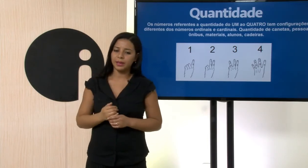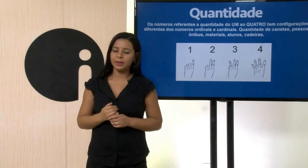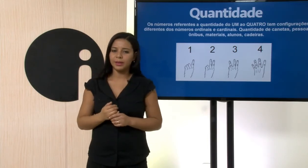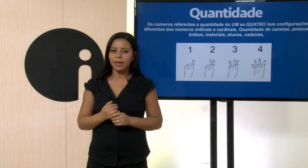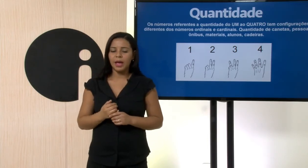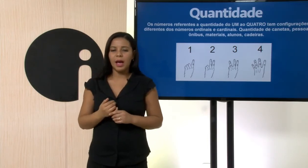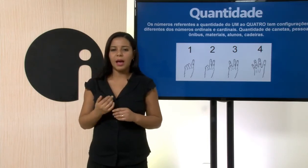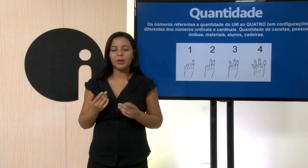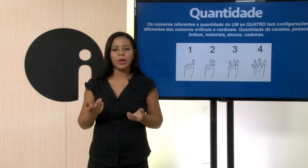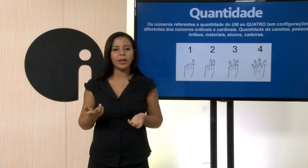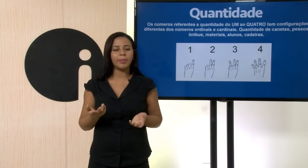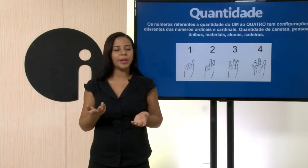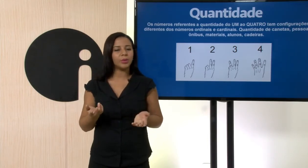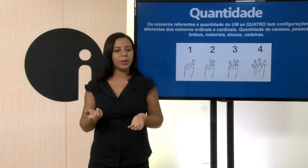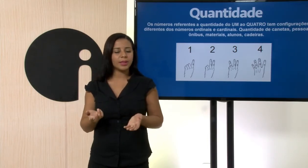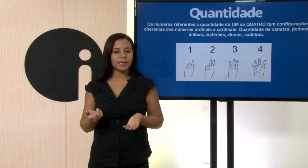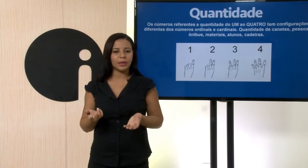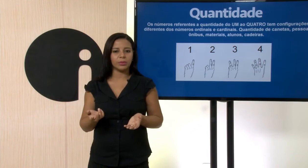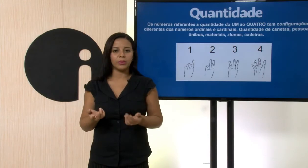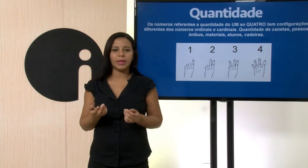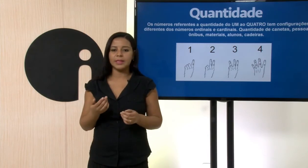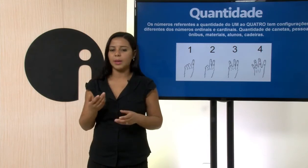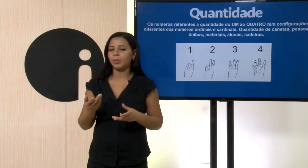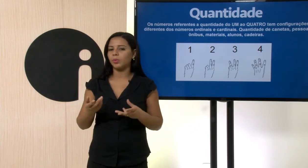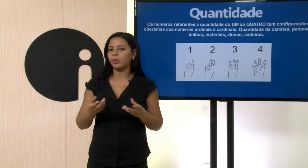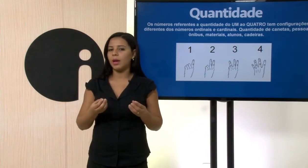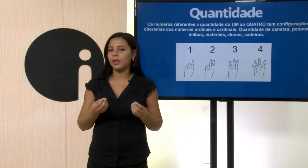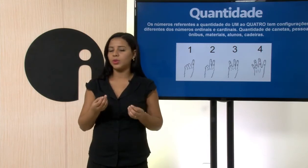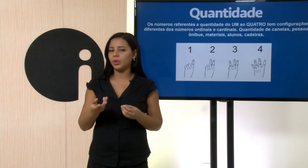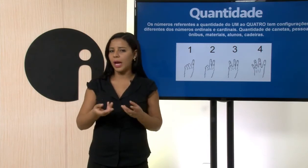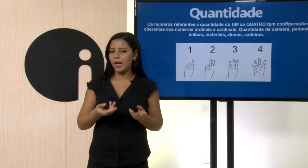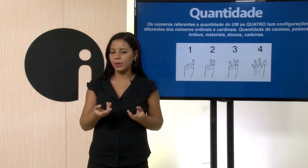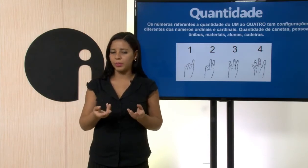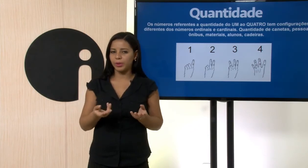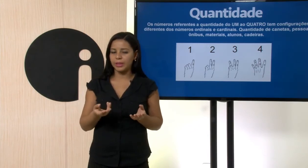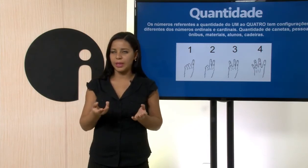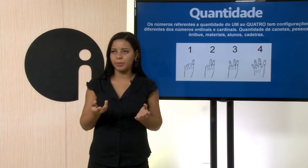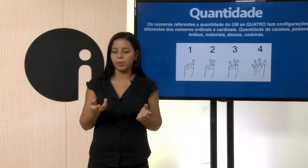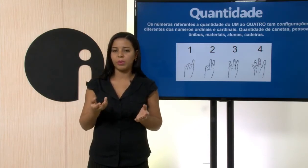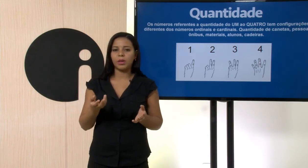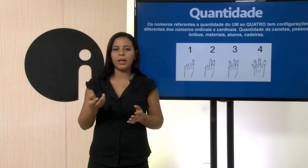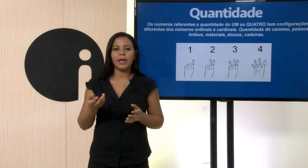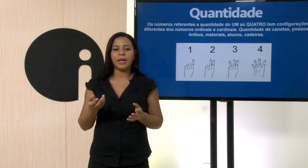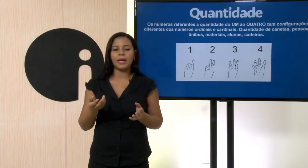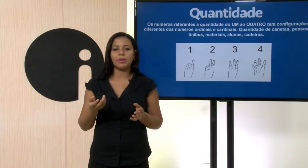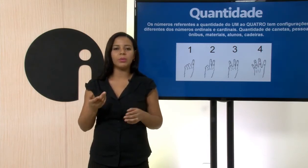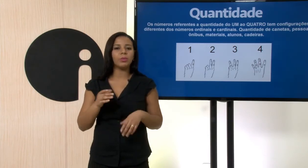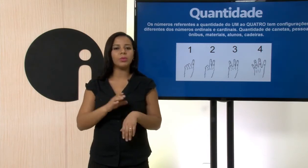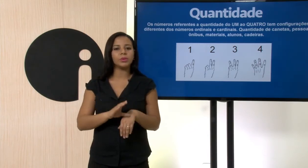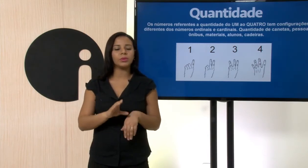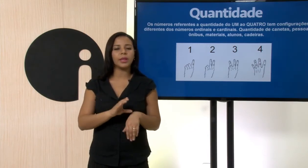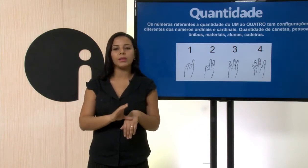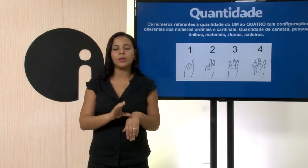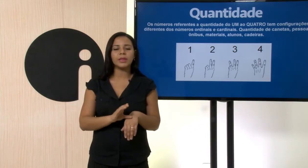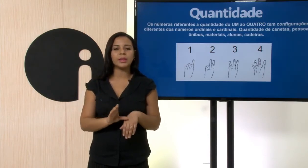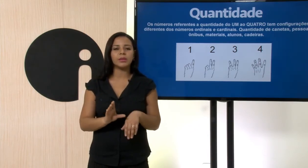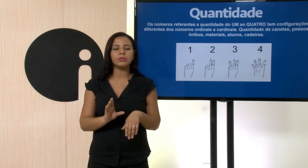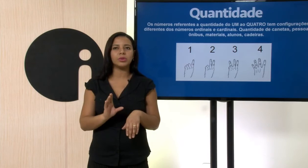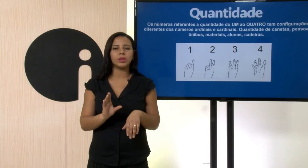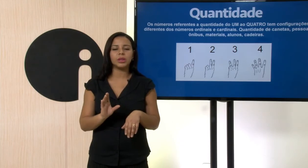Ok? Agora, para duração. Exemplo, de horário. Por exemplo, um curso tem a duração